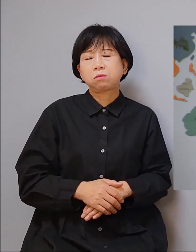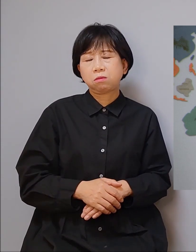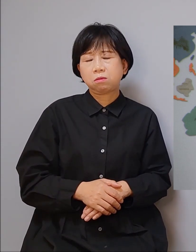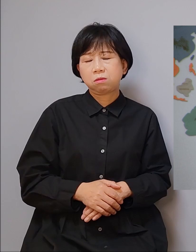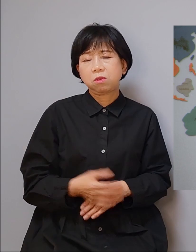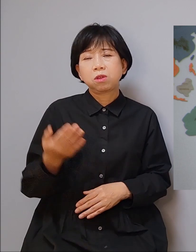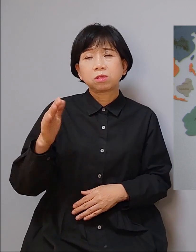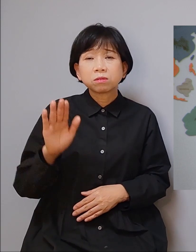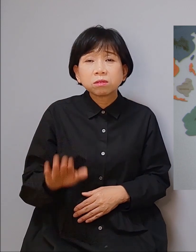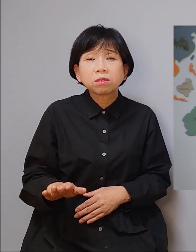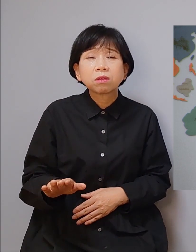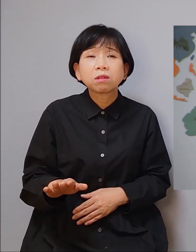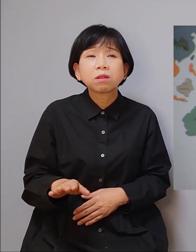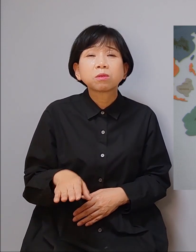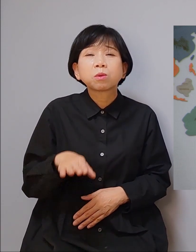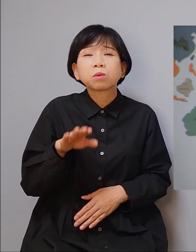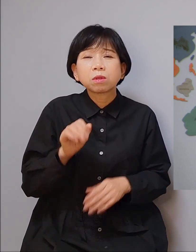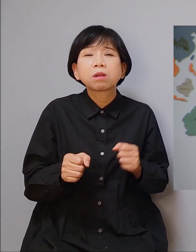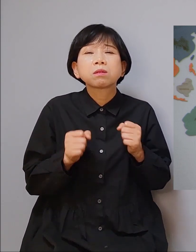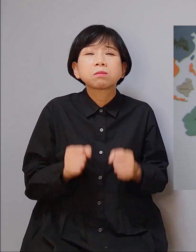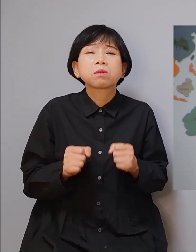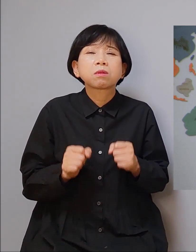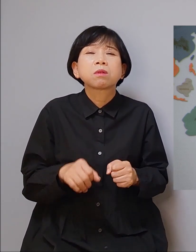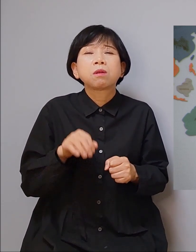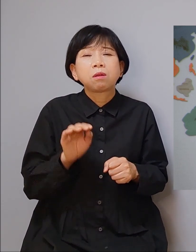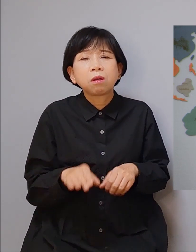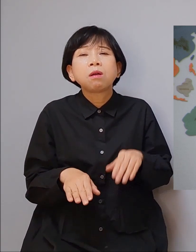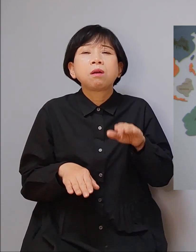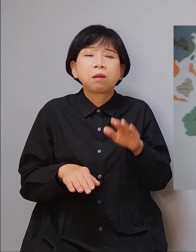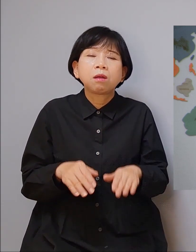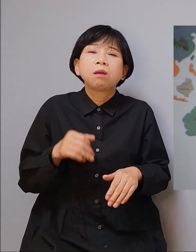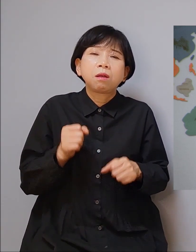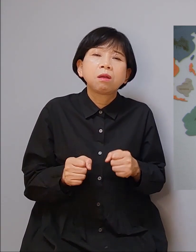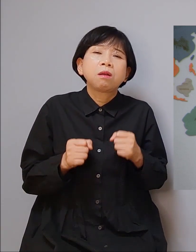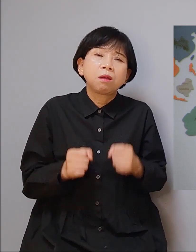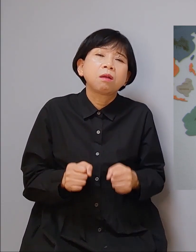중에 그래도 다리가 움직이고 달리고 있는 거예요.